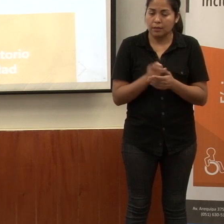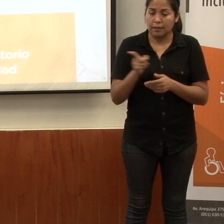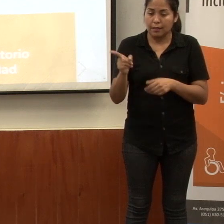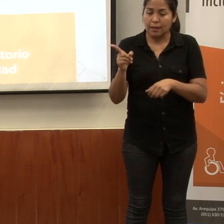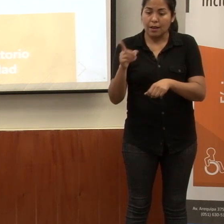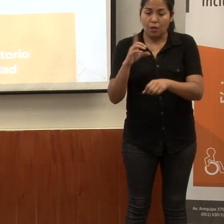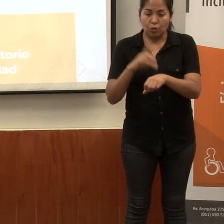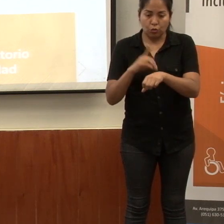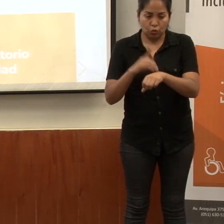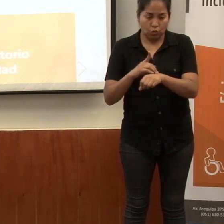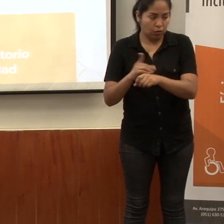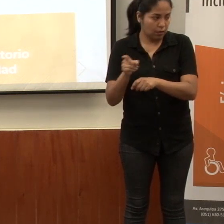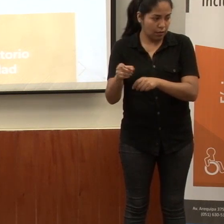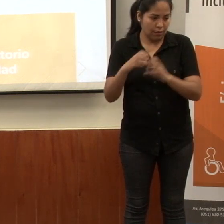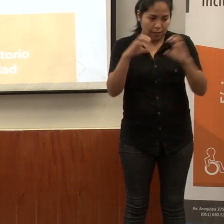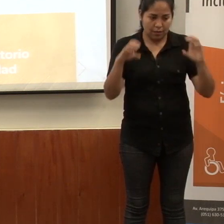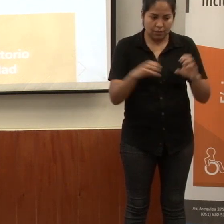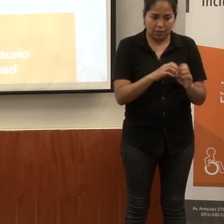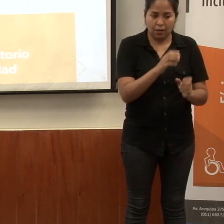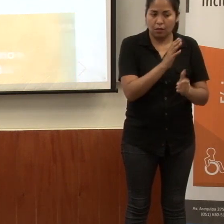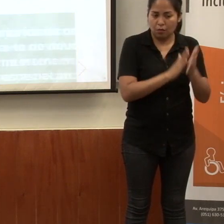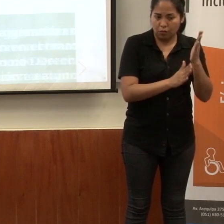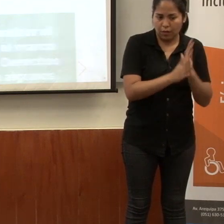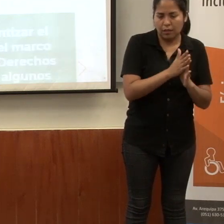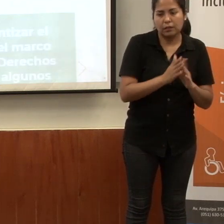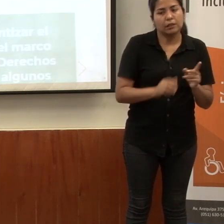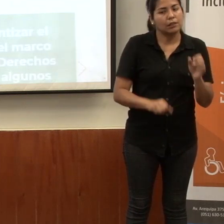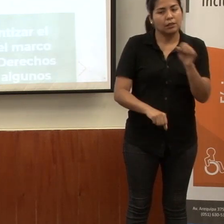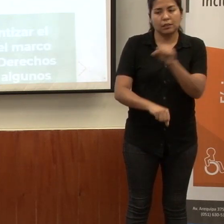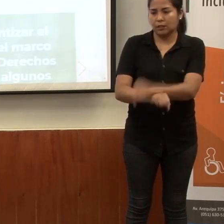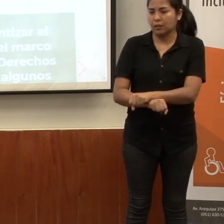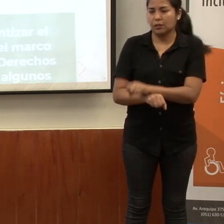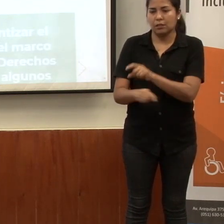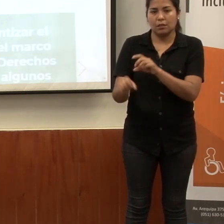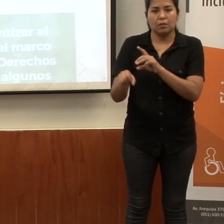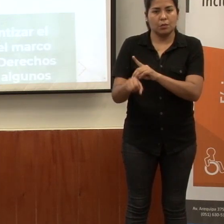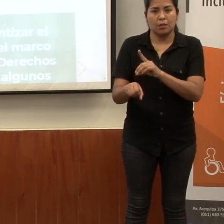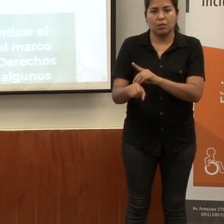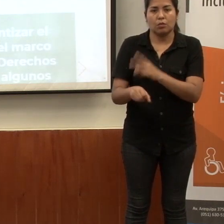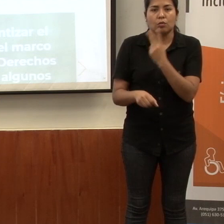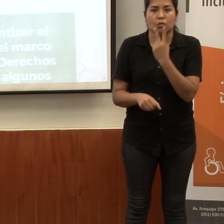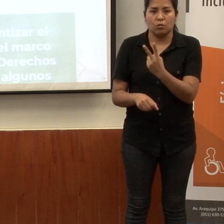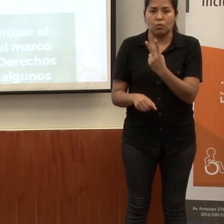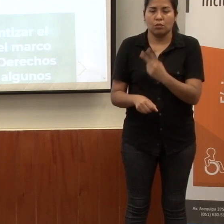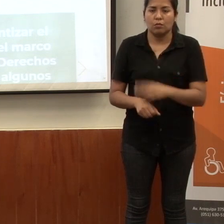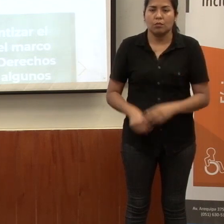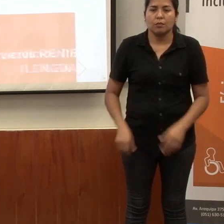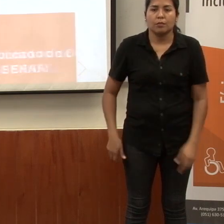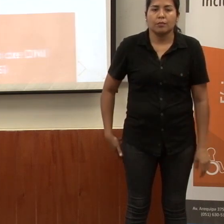médico y el certificado también. Los dos. Así tiene que ser.